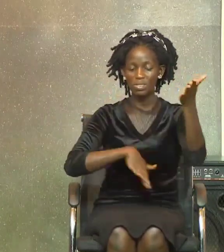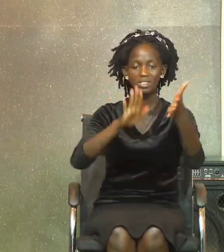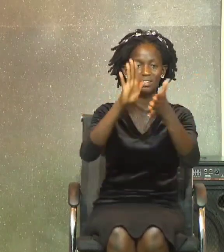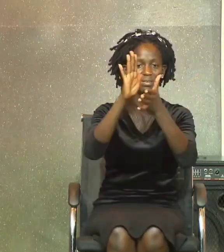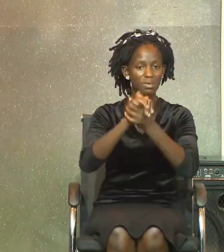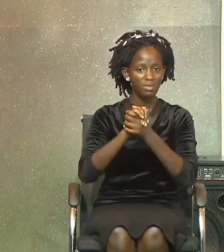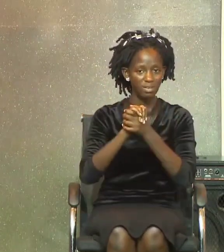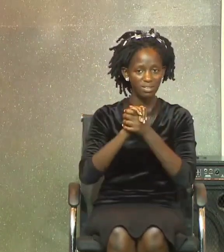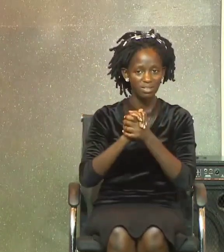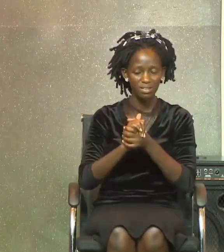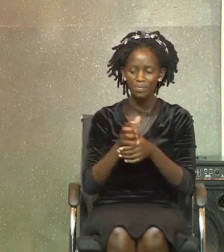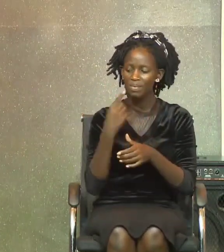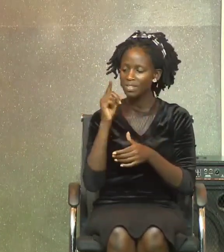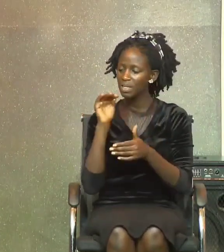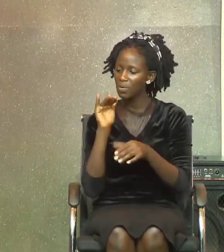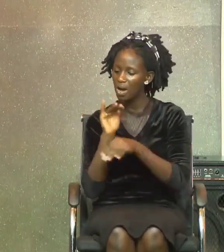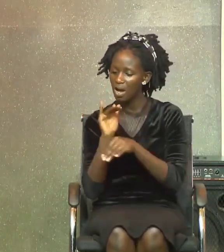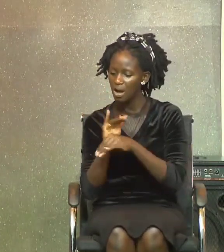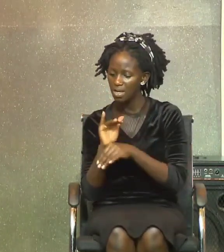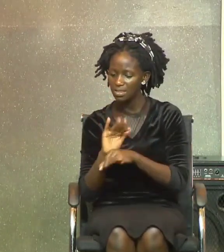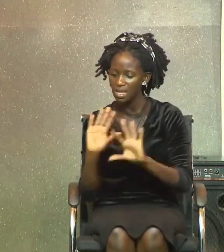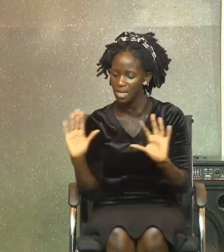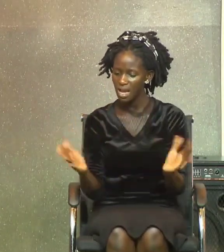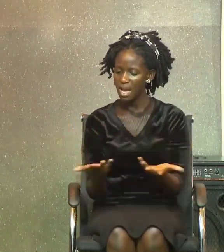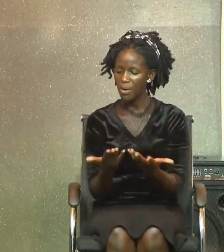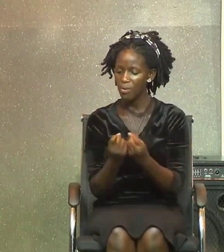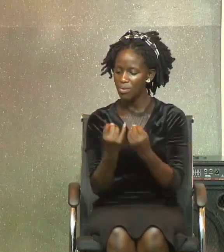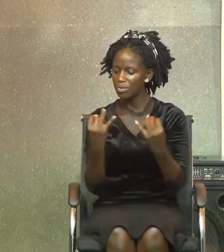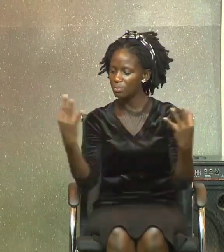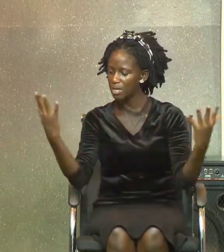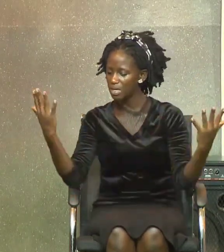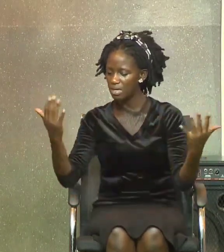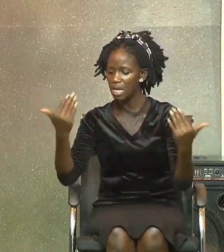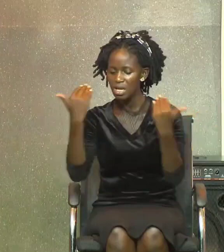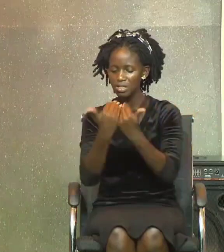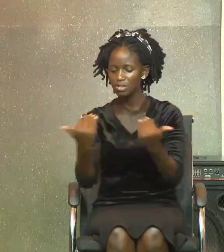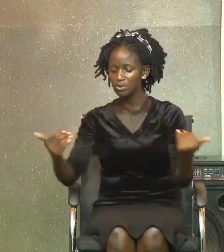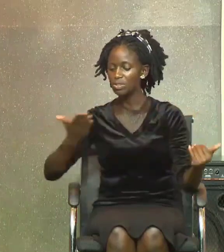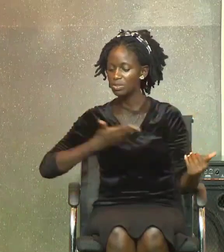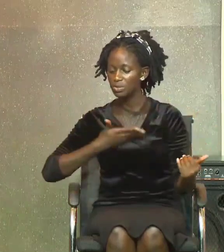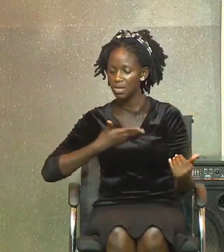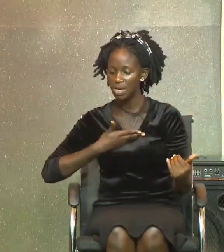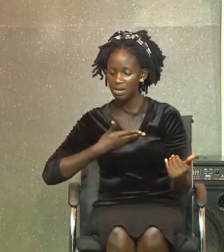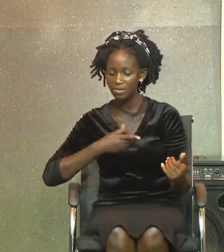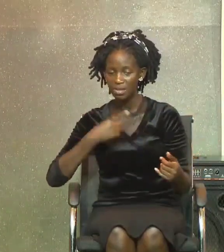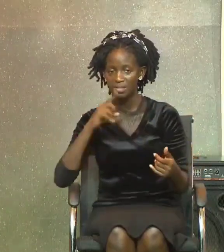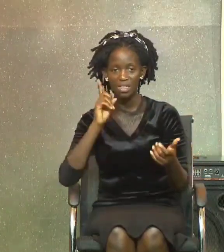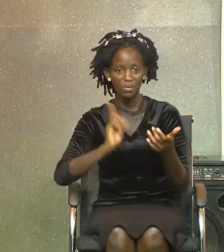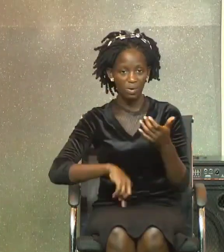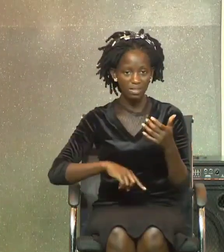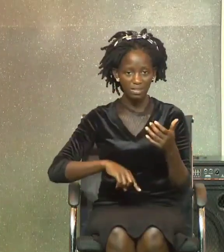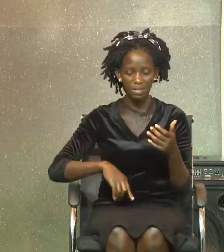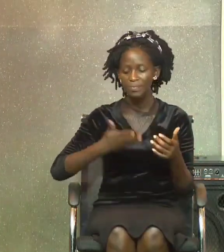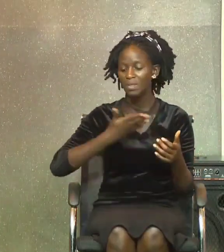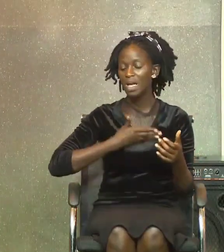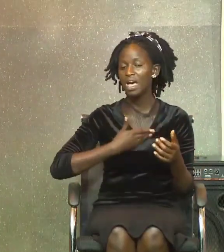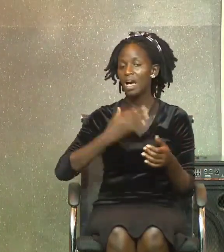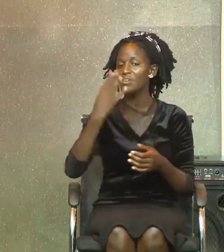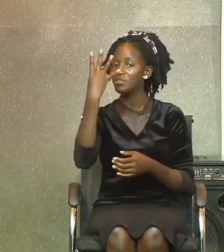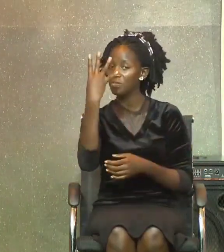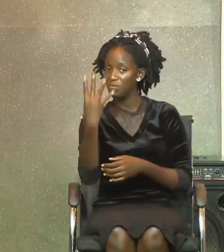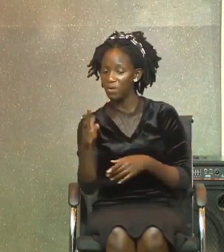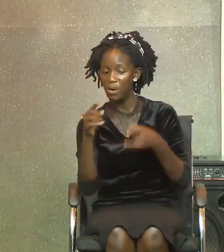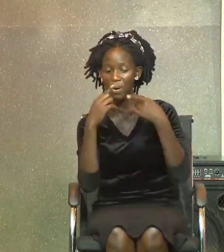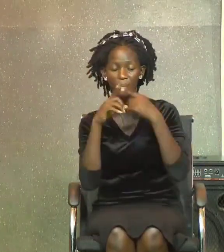ne mugamba nti muyina abaana bameka n'agamba abaana tuyina bana naye abasatu be bange